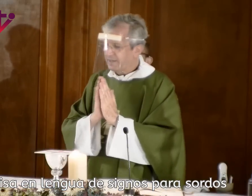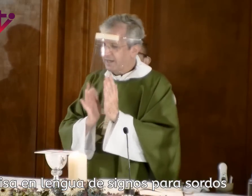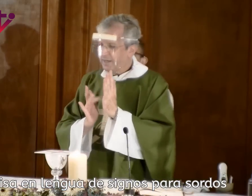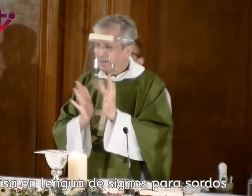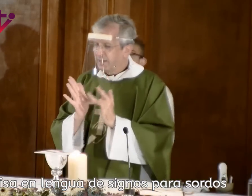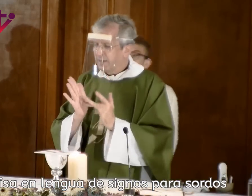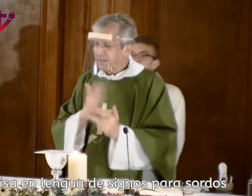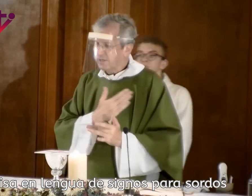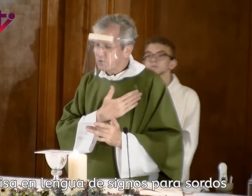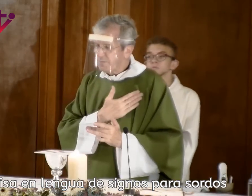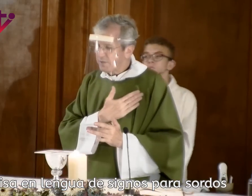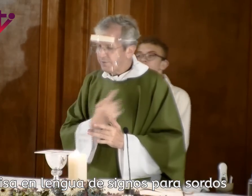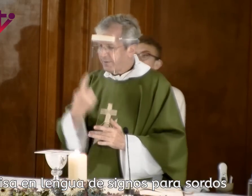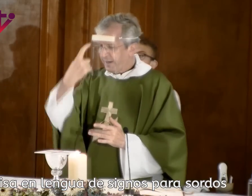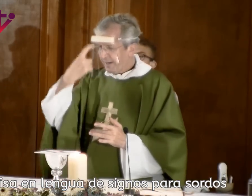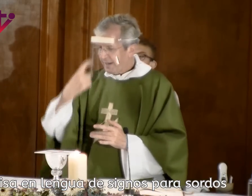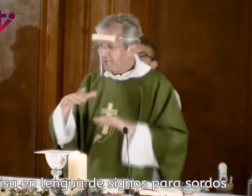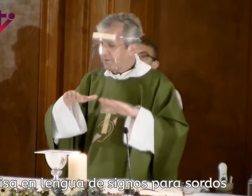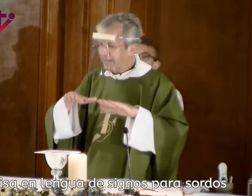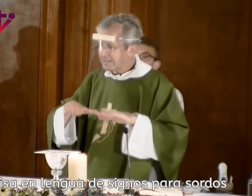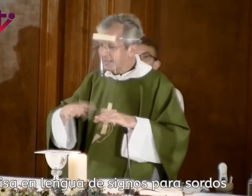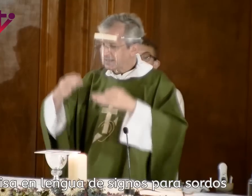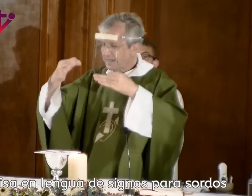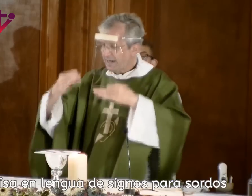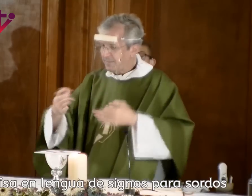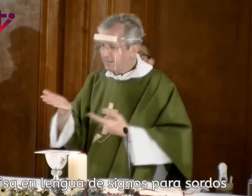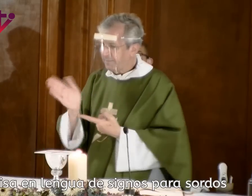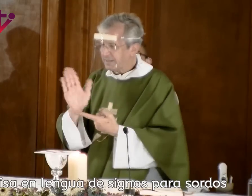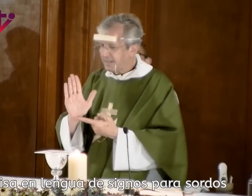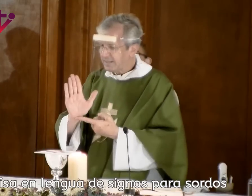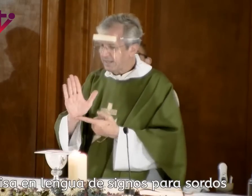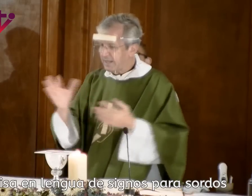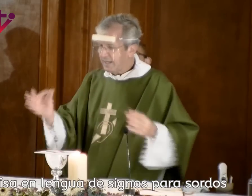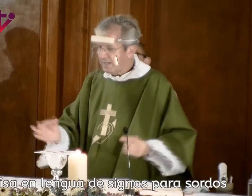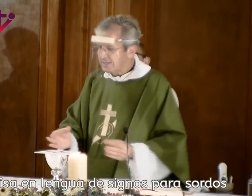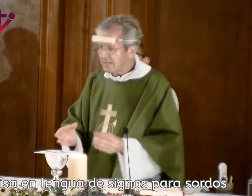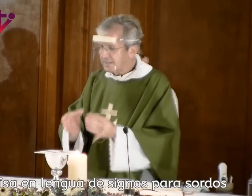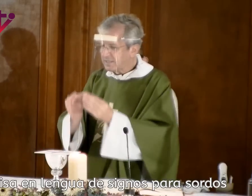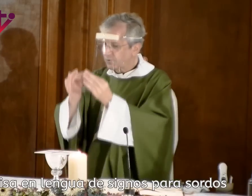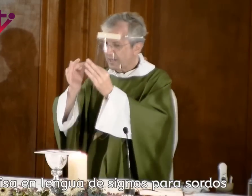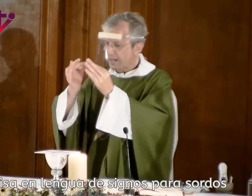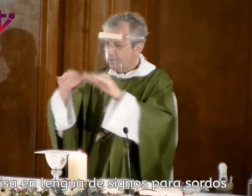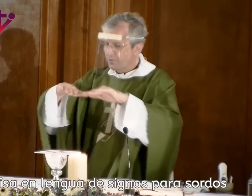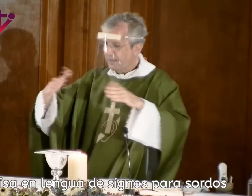rezar. Jesús mío, creo que estás realmente presente en el Santísimo Sacramento del